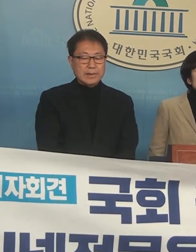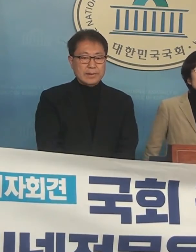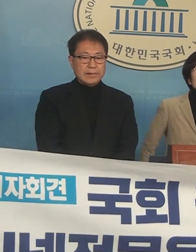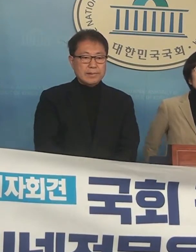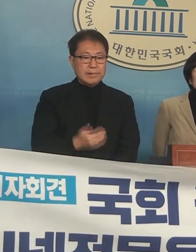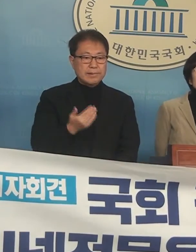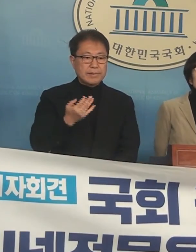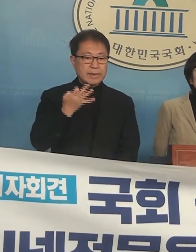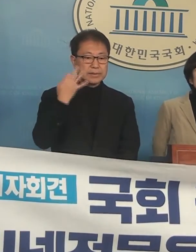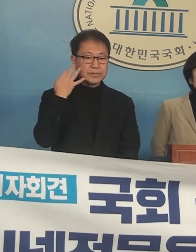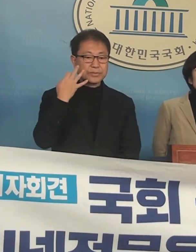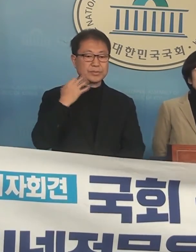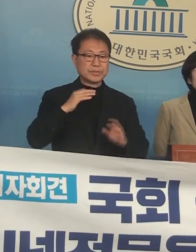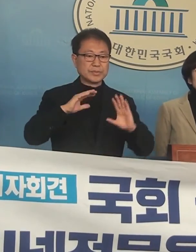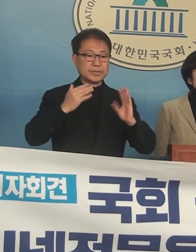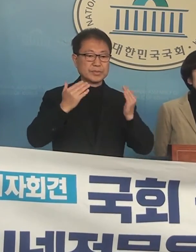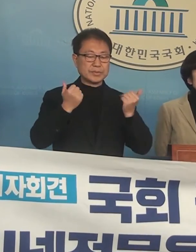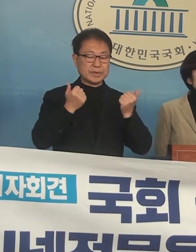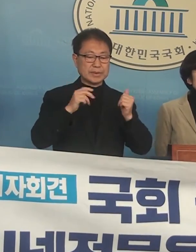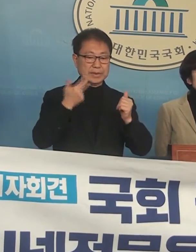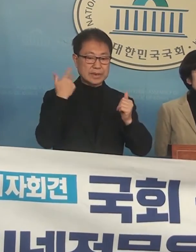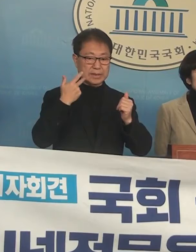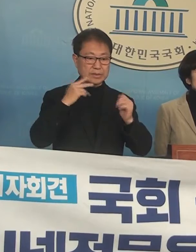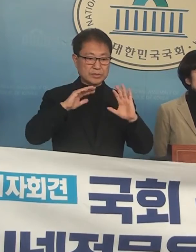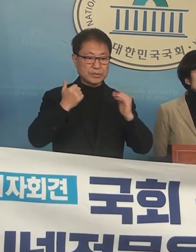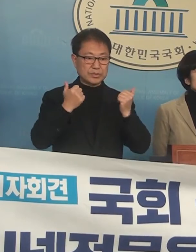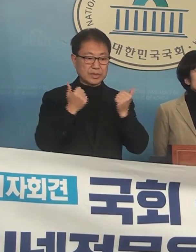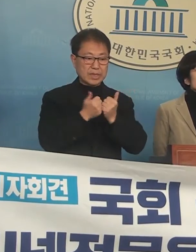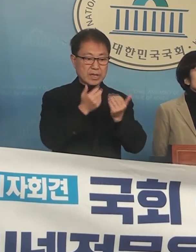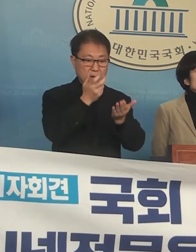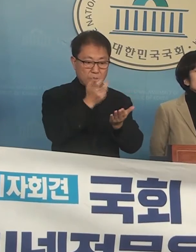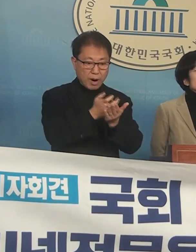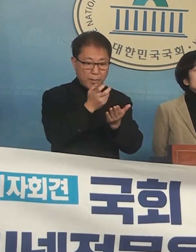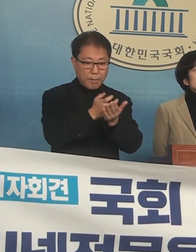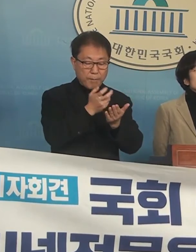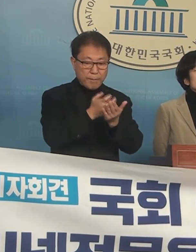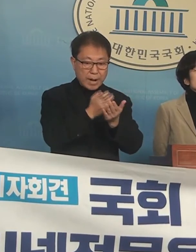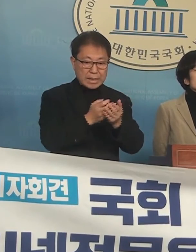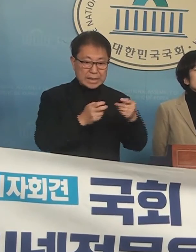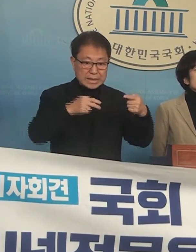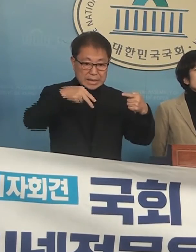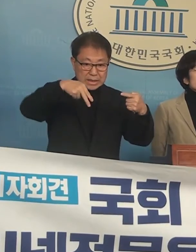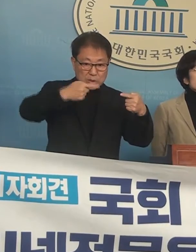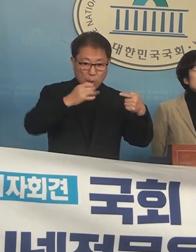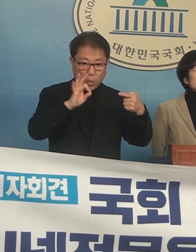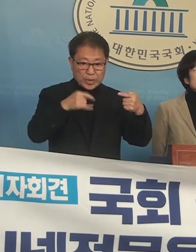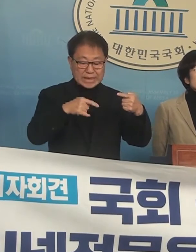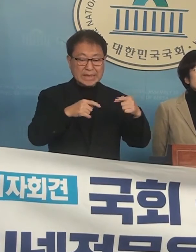예, 지난주 국회 정무위 법안 심사 1소위에서